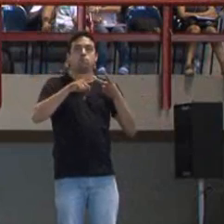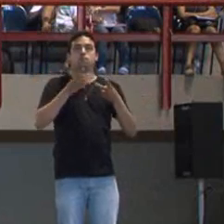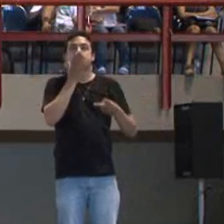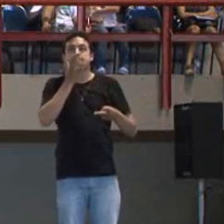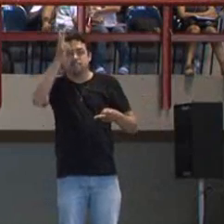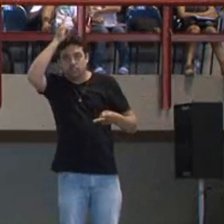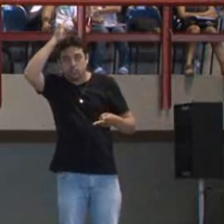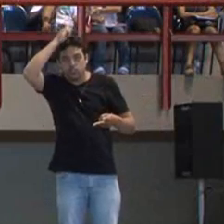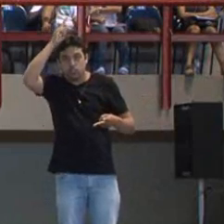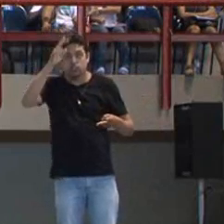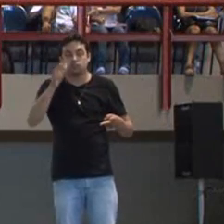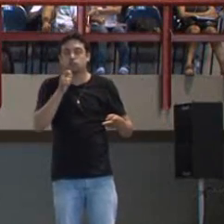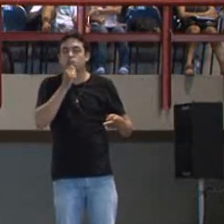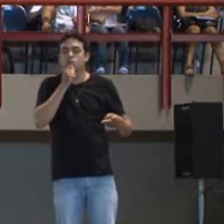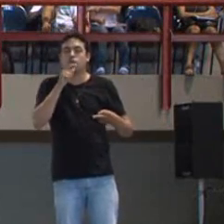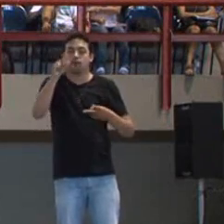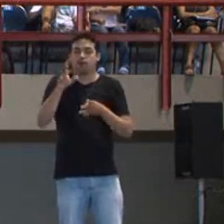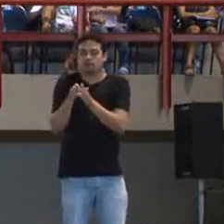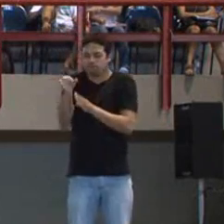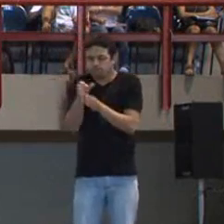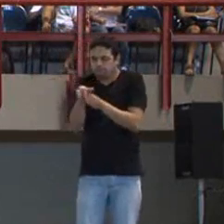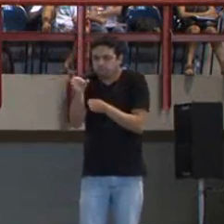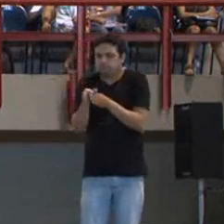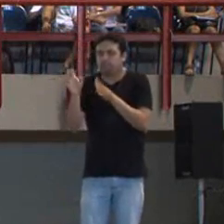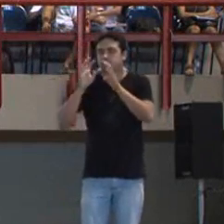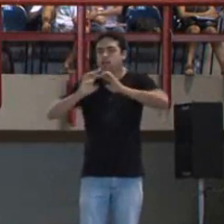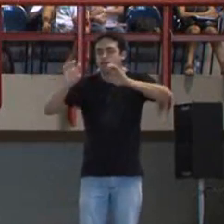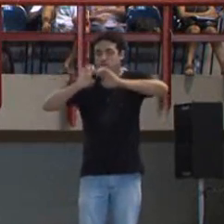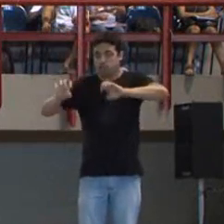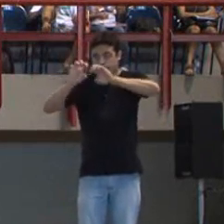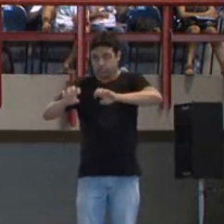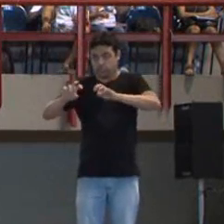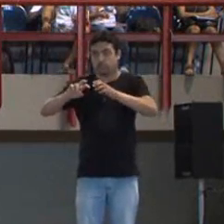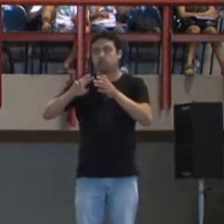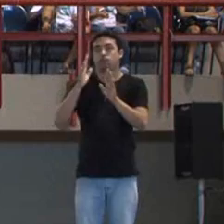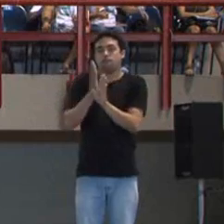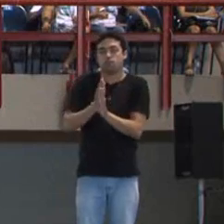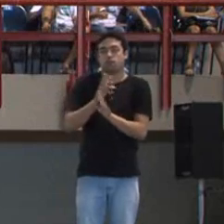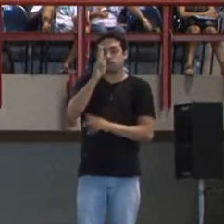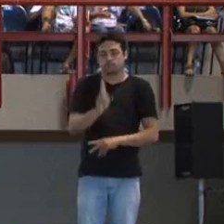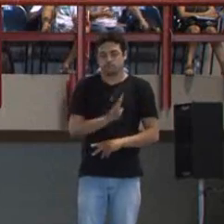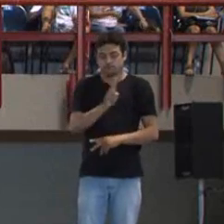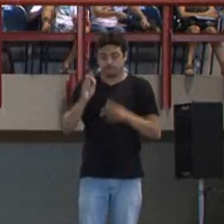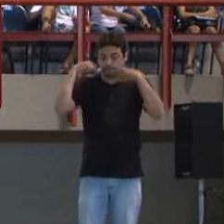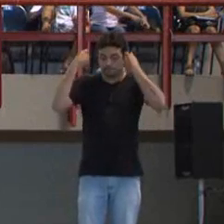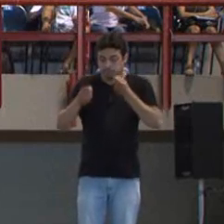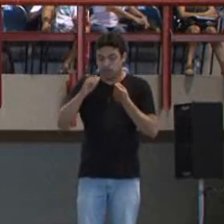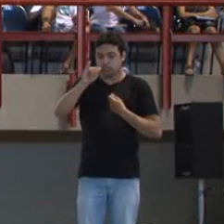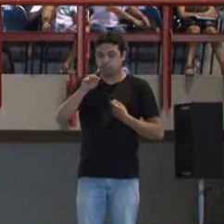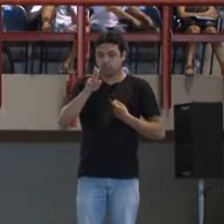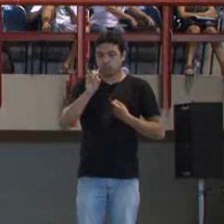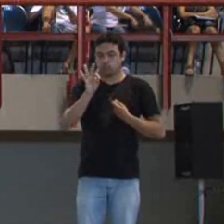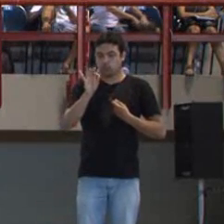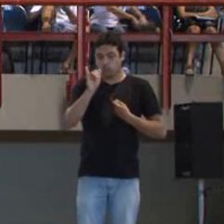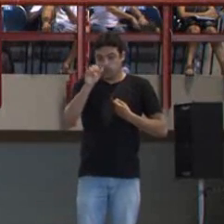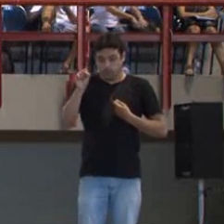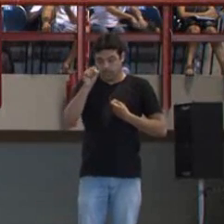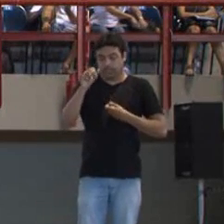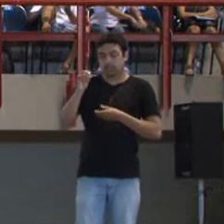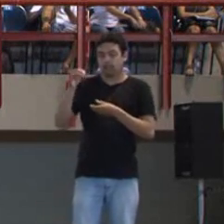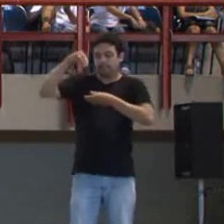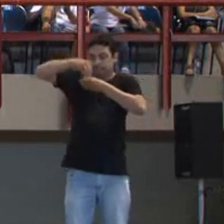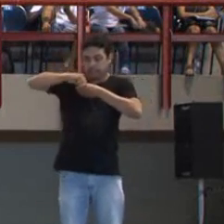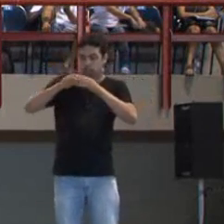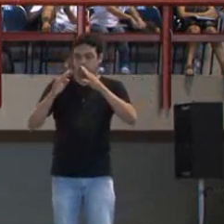era evangelizado pelos jesuítas que colocavam os índios dentro